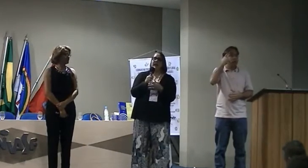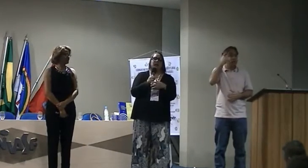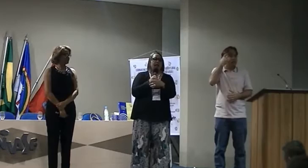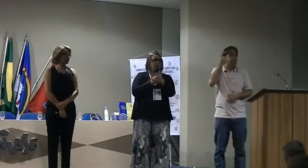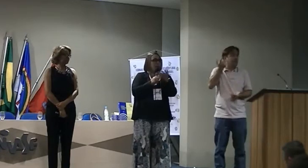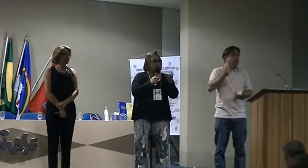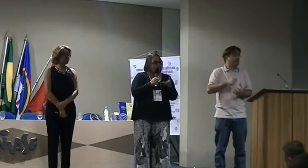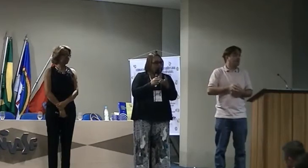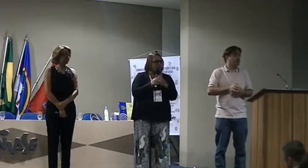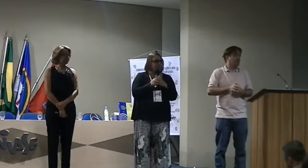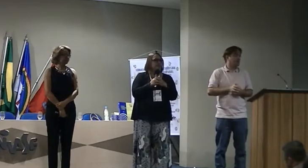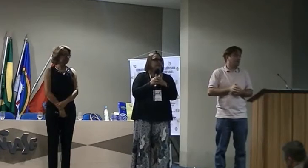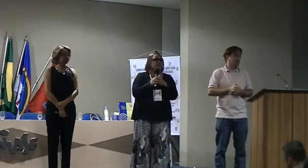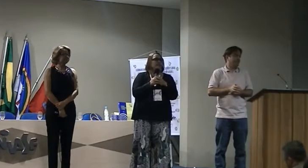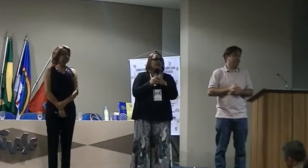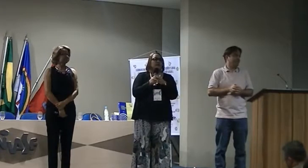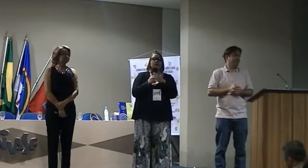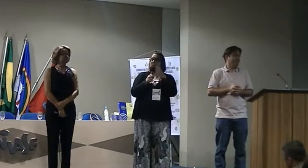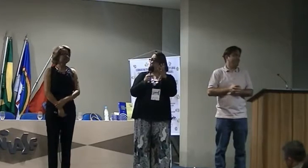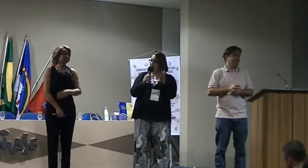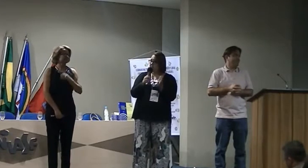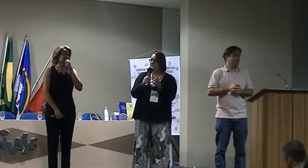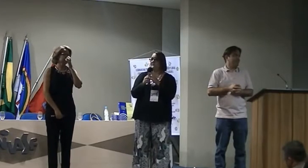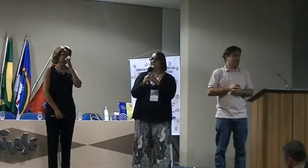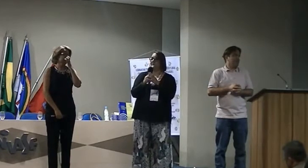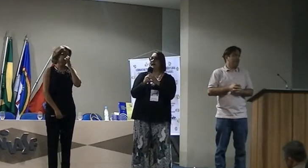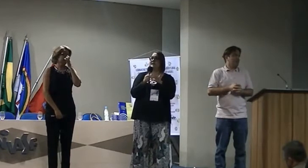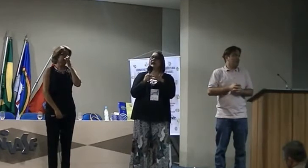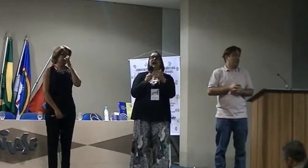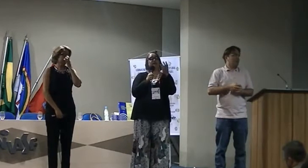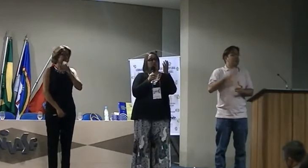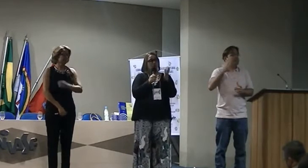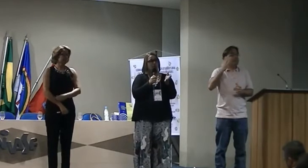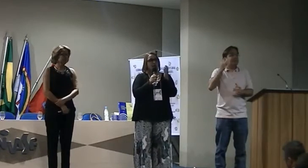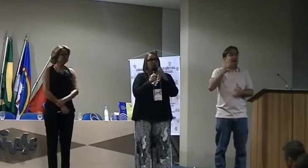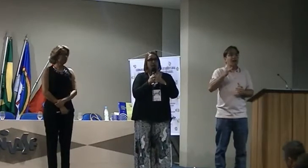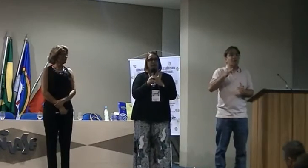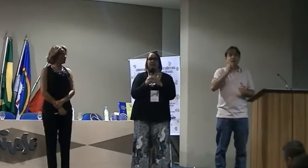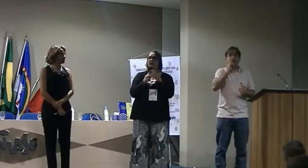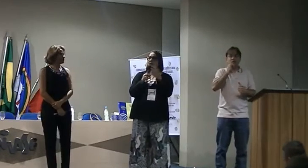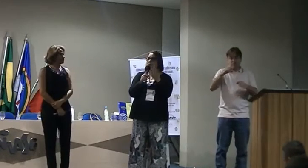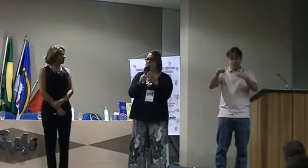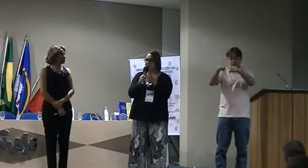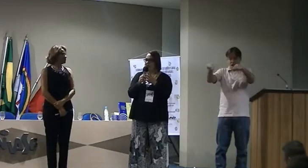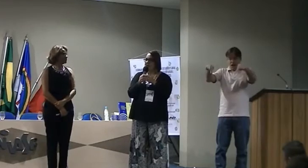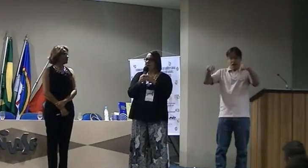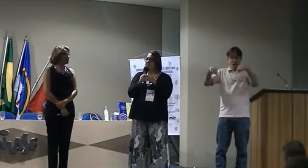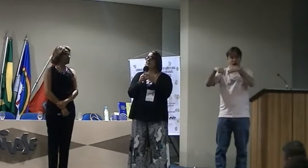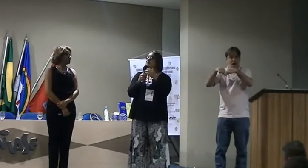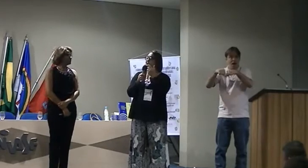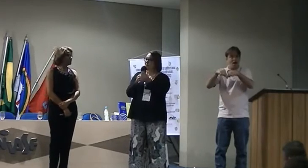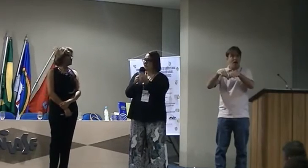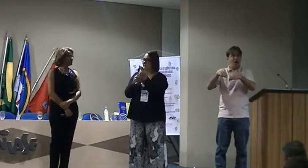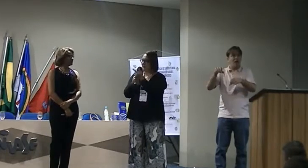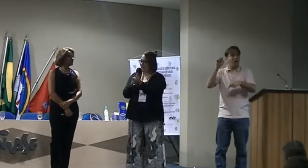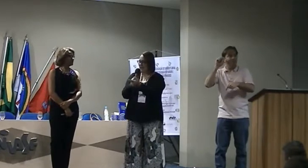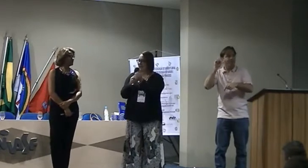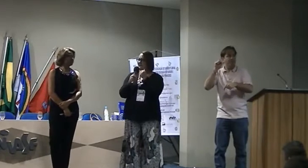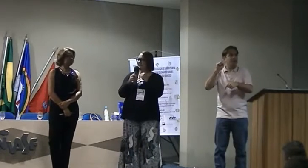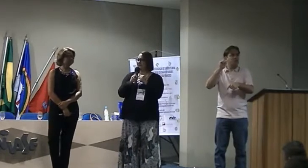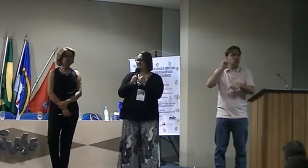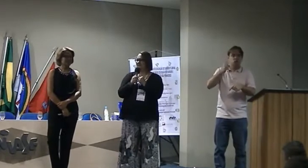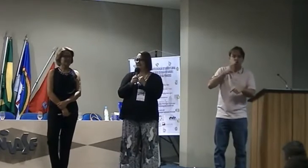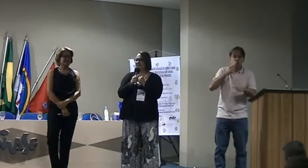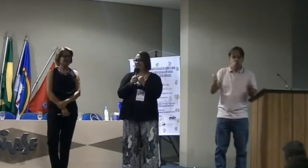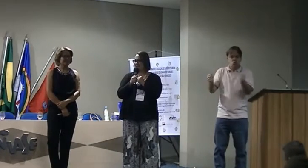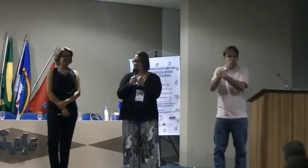aula regular, tudo bem. A escola inclusiva, tudo bem. Mas o professor está